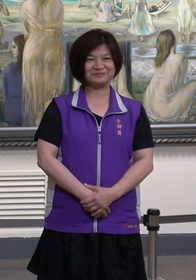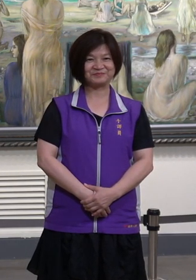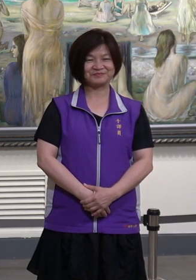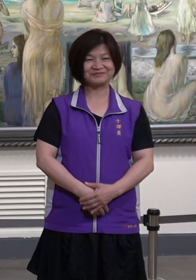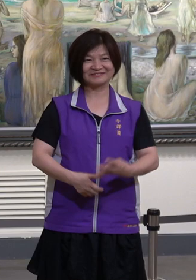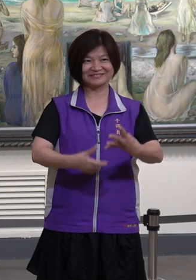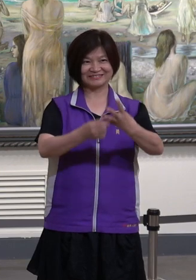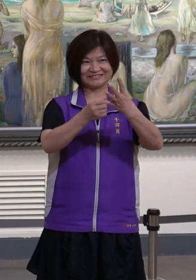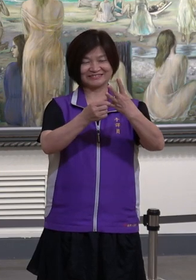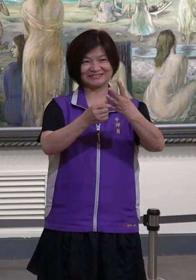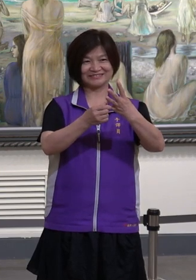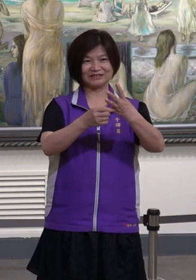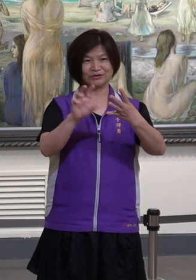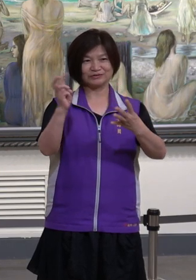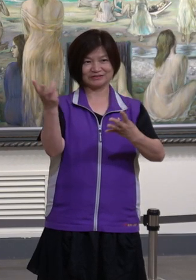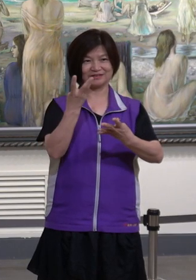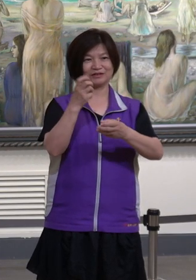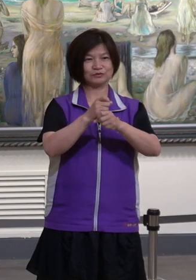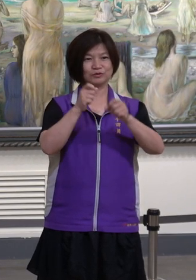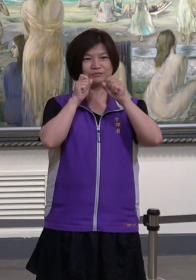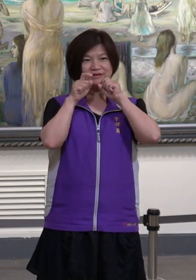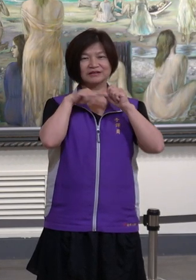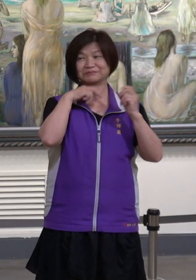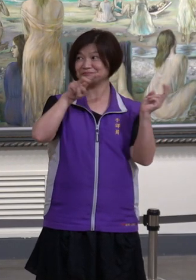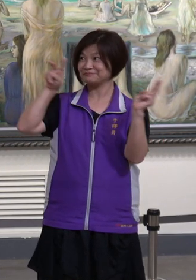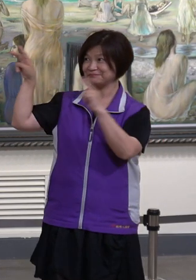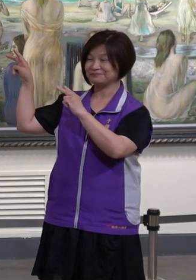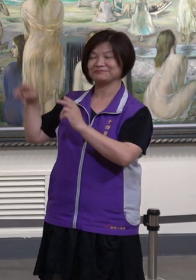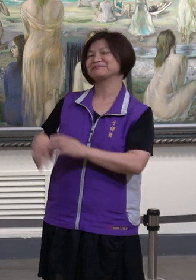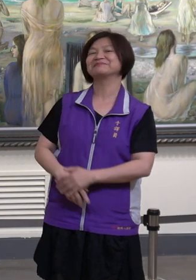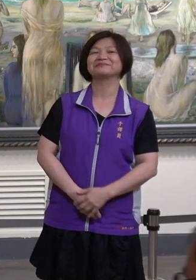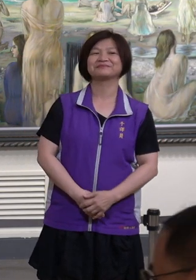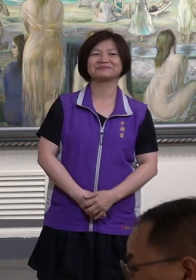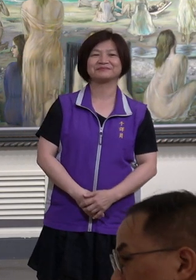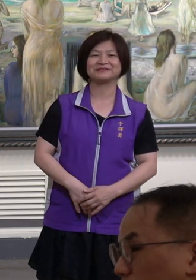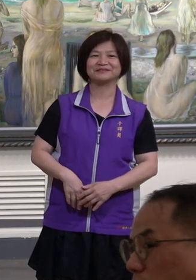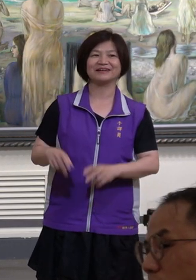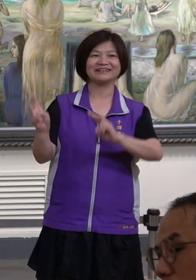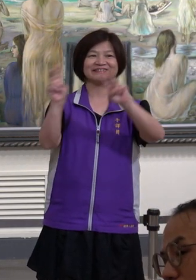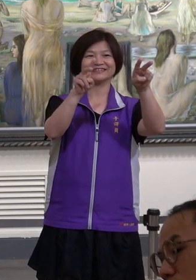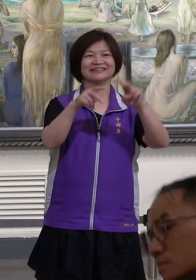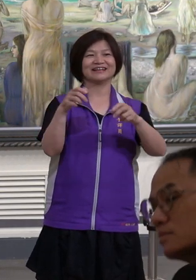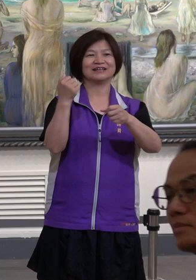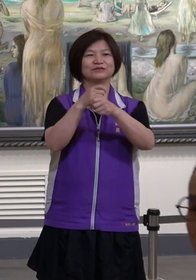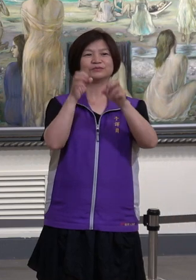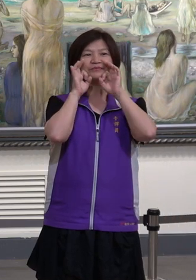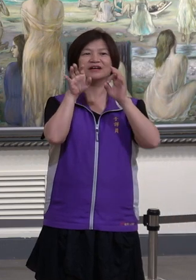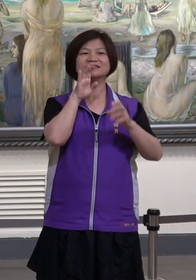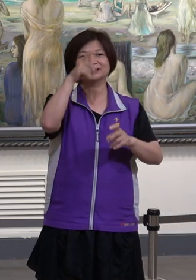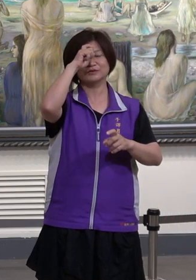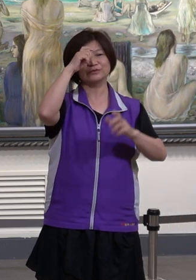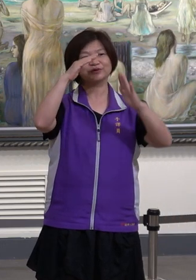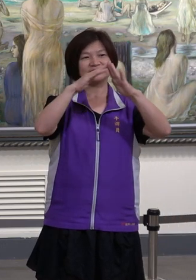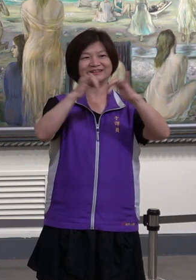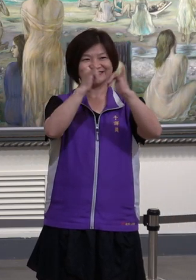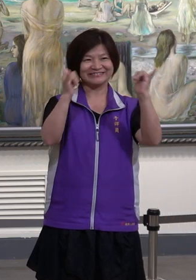第四个，这边有三件作品啊，各位往后看，好，往后看，有三件作品，以孤家的渊源啊，